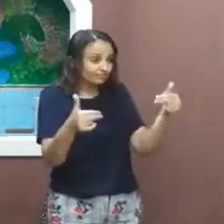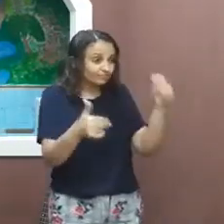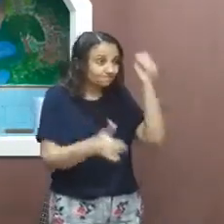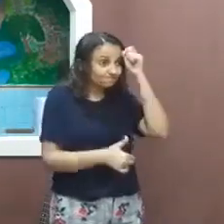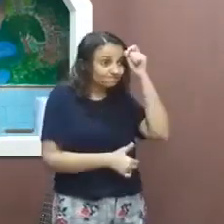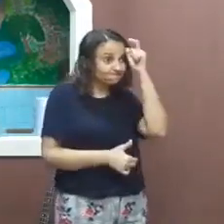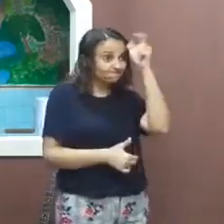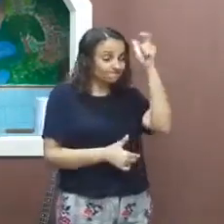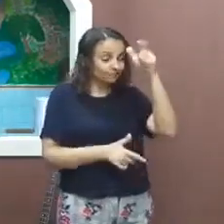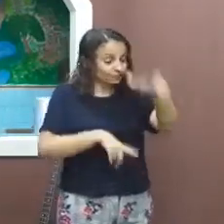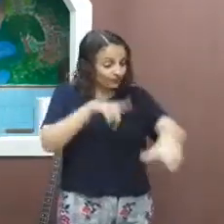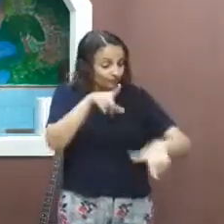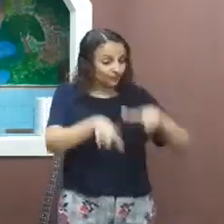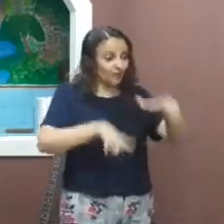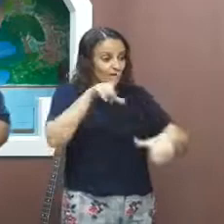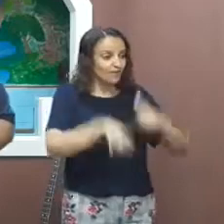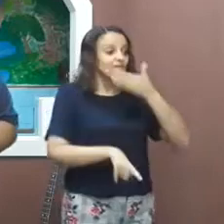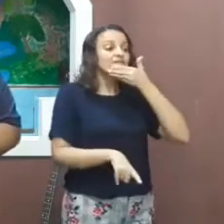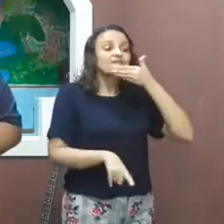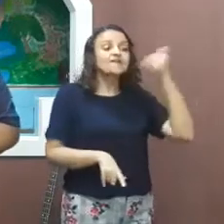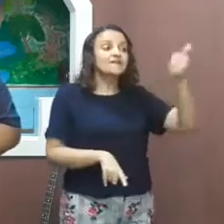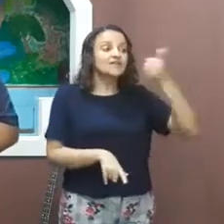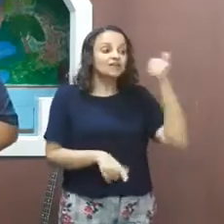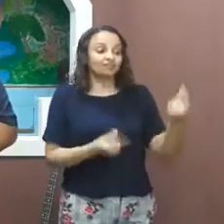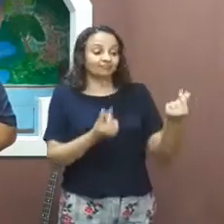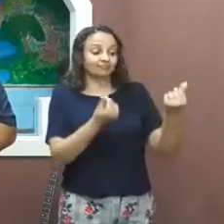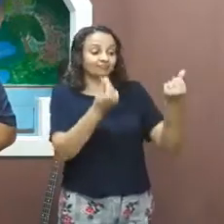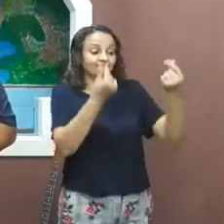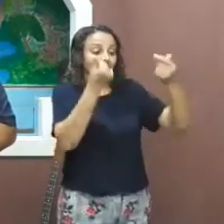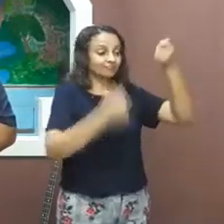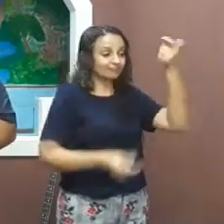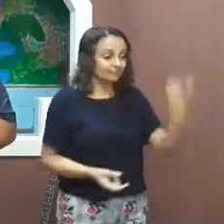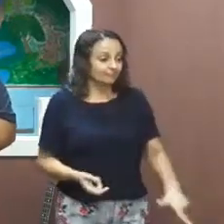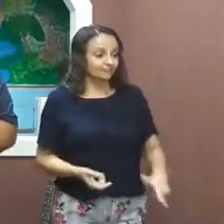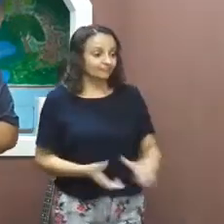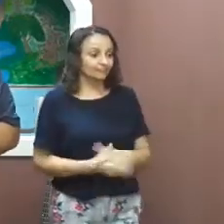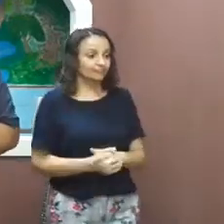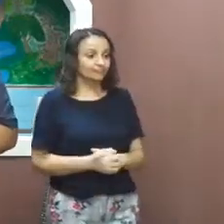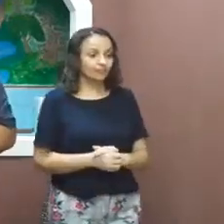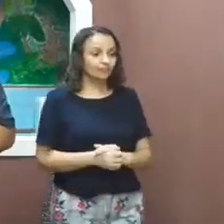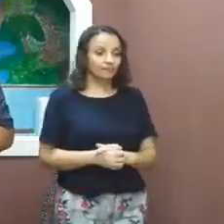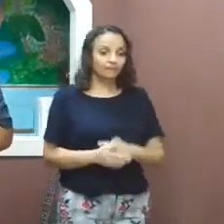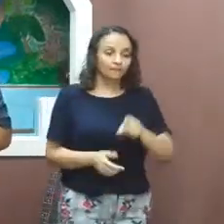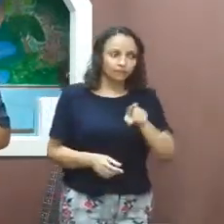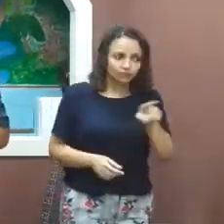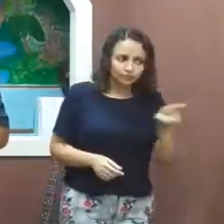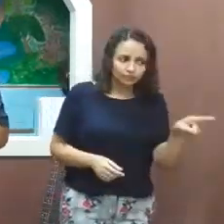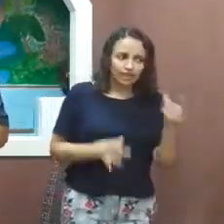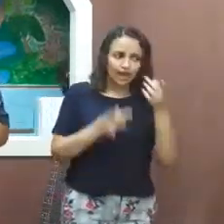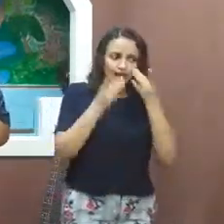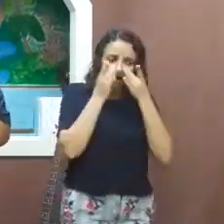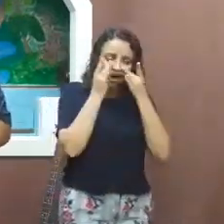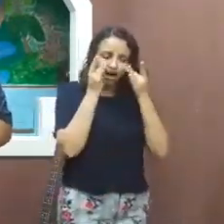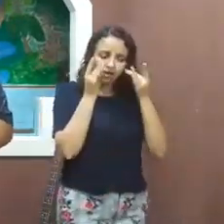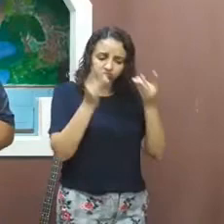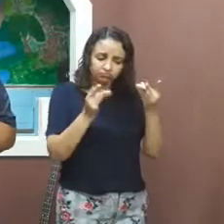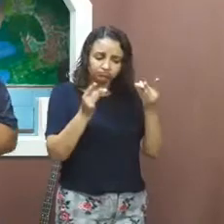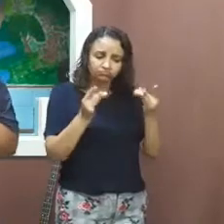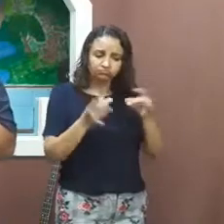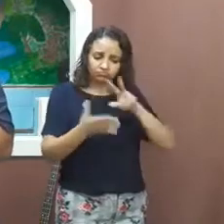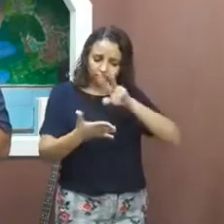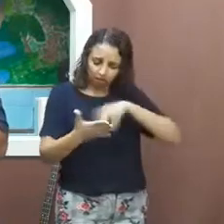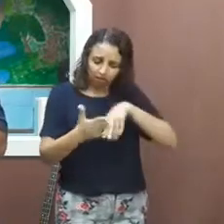te dar uma condição financeira. Eu não estou falando que você não deve ler